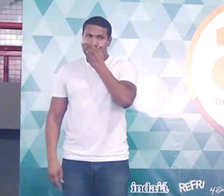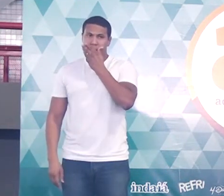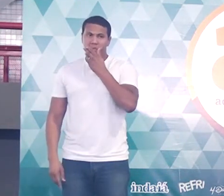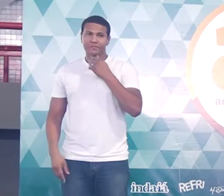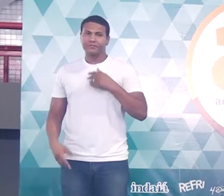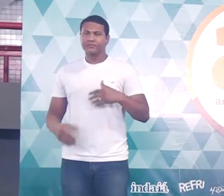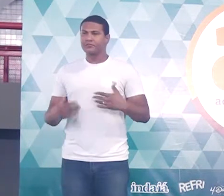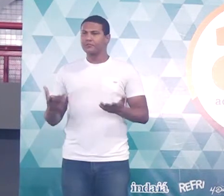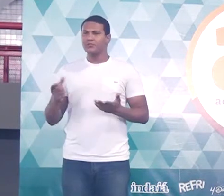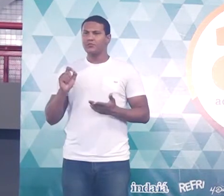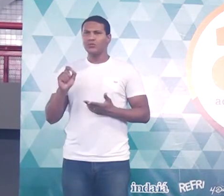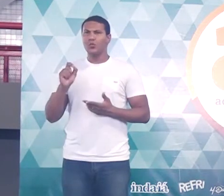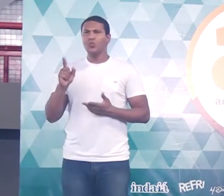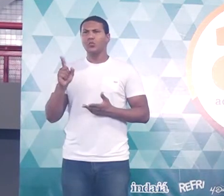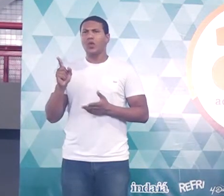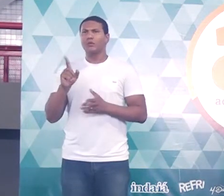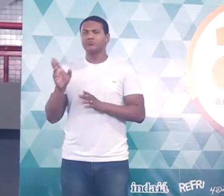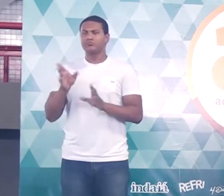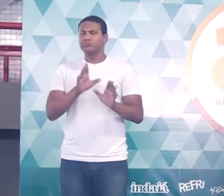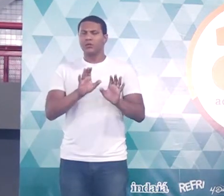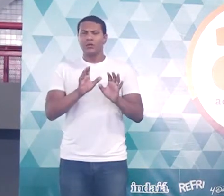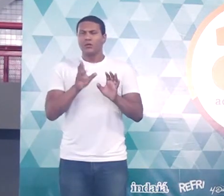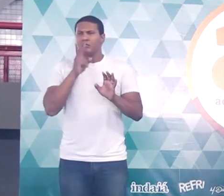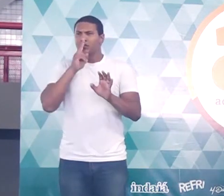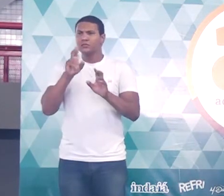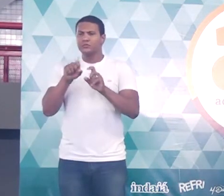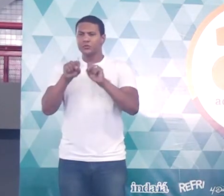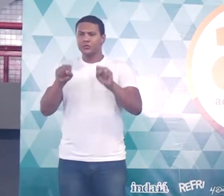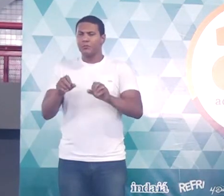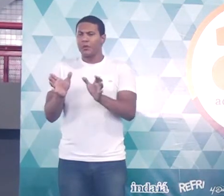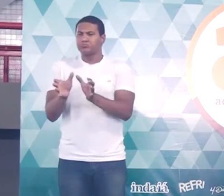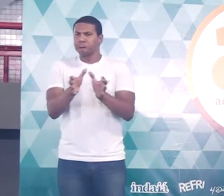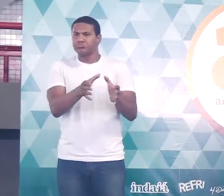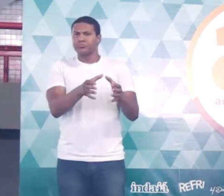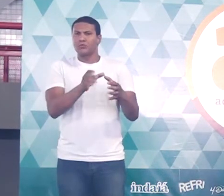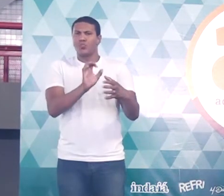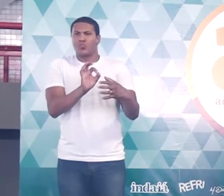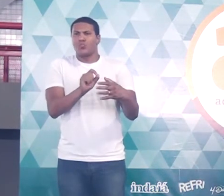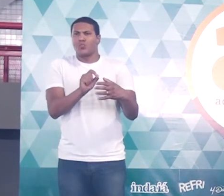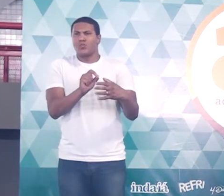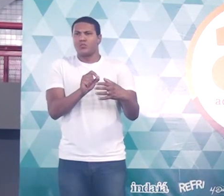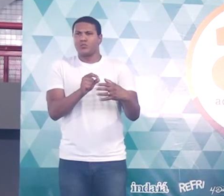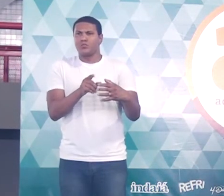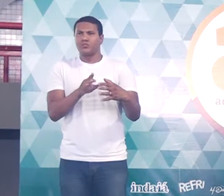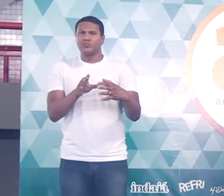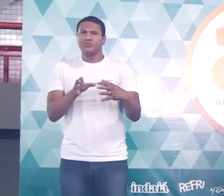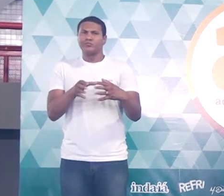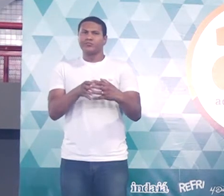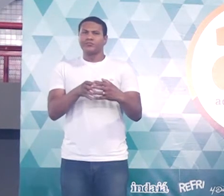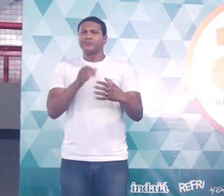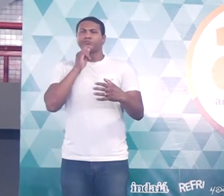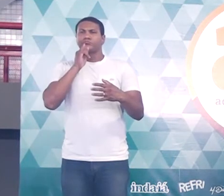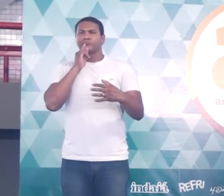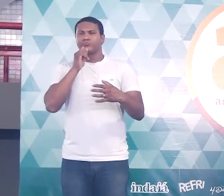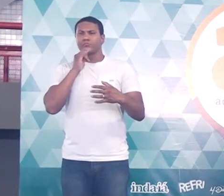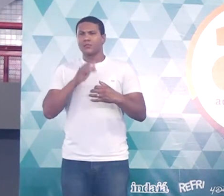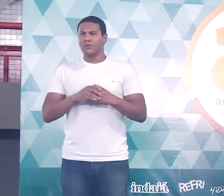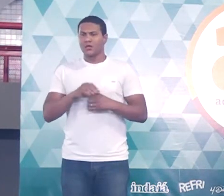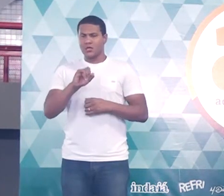o que é um sistema isolado? Vamos pensar aqui bem simplesmente. Se eu